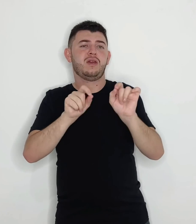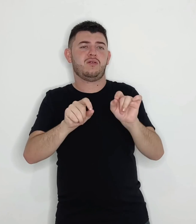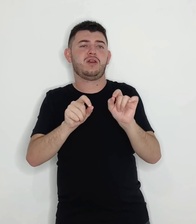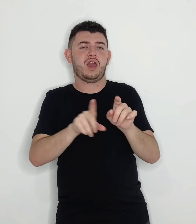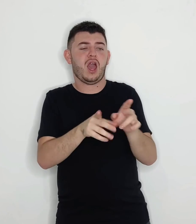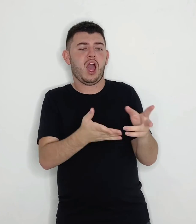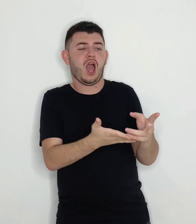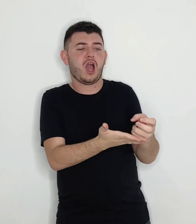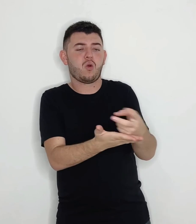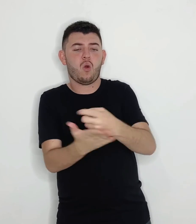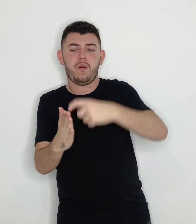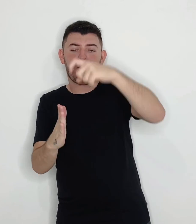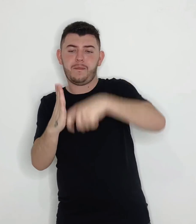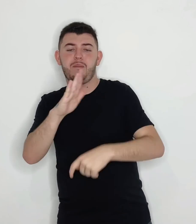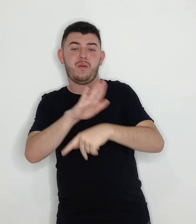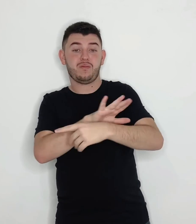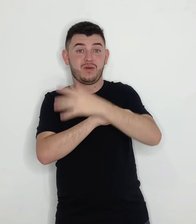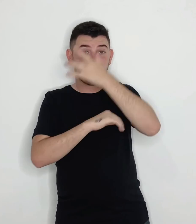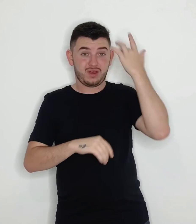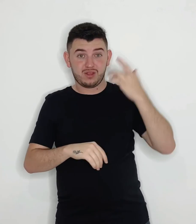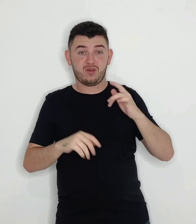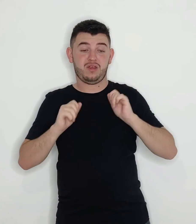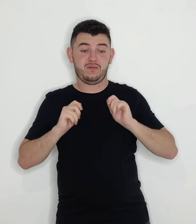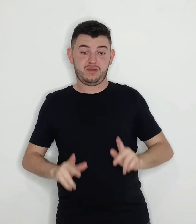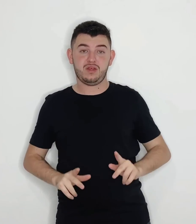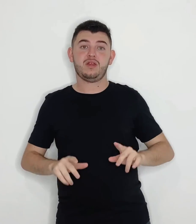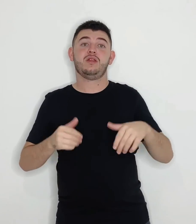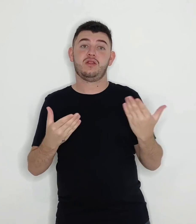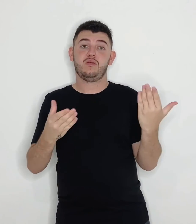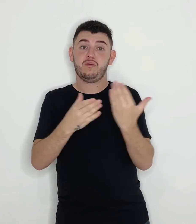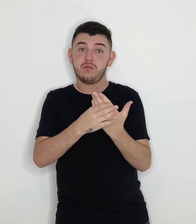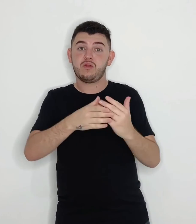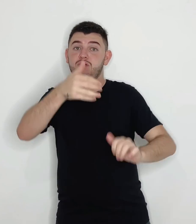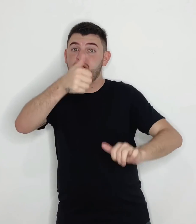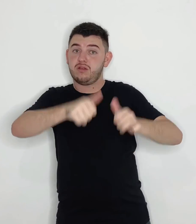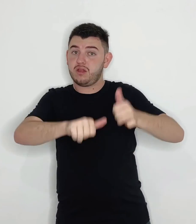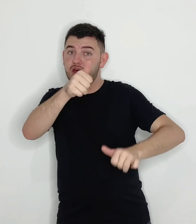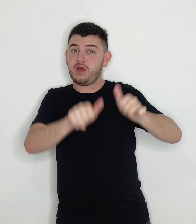realizado contra servidores aposentados. A ação está em apreciação.